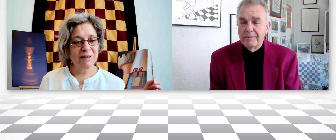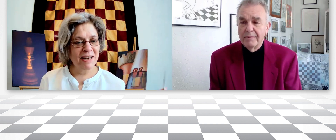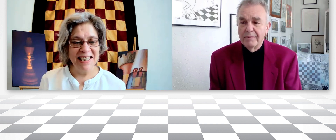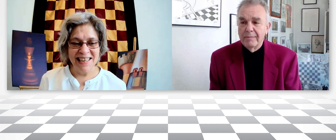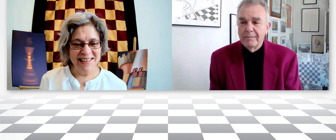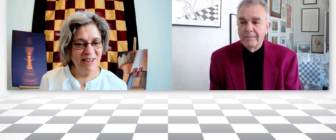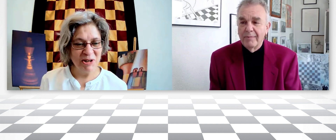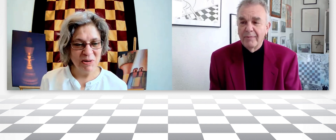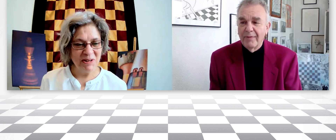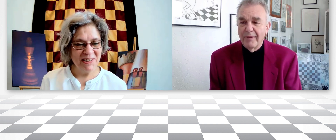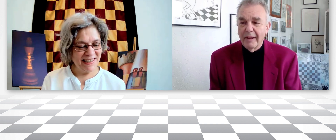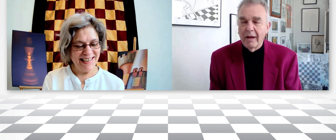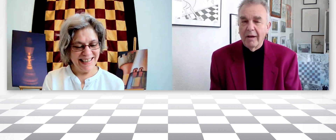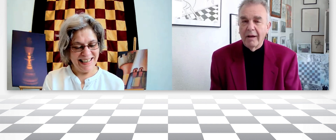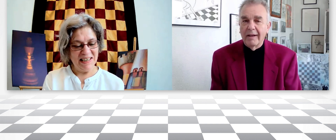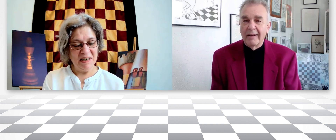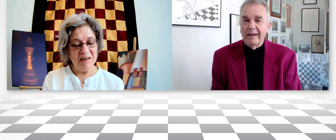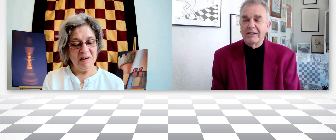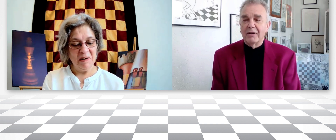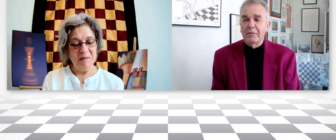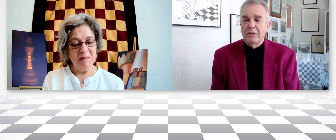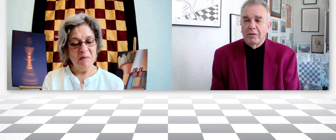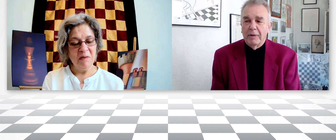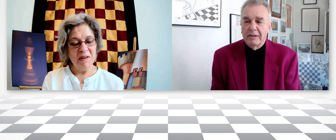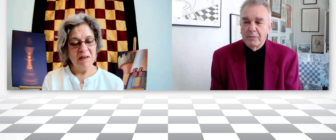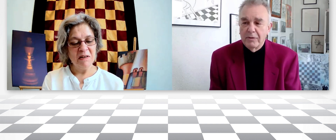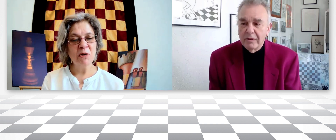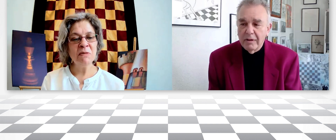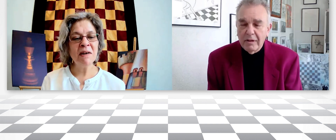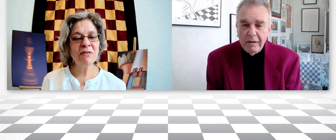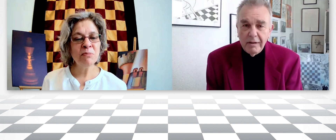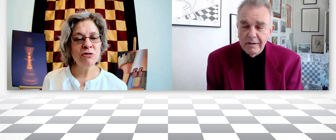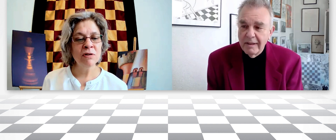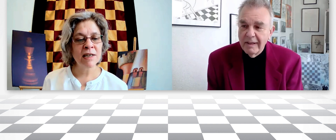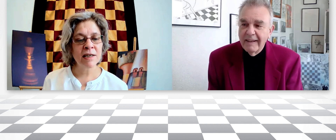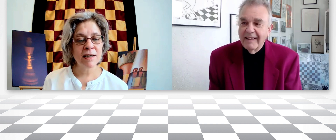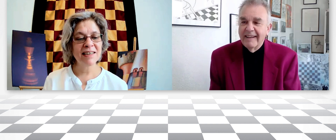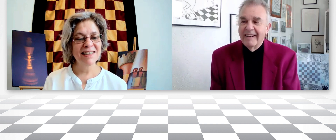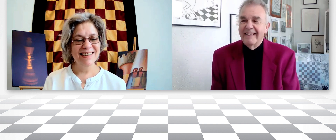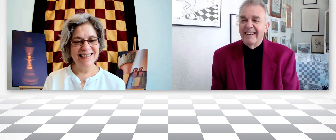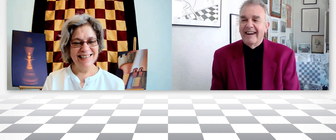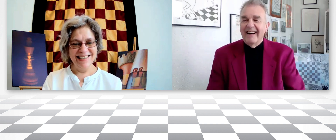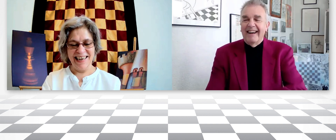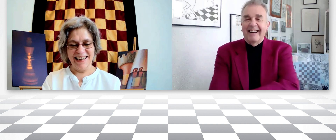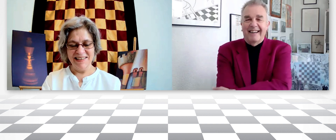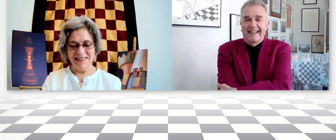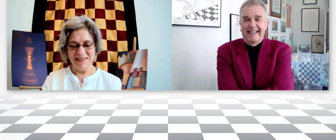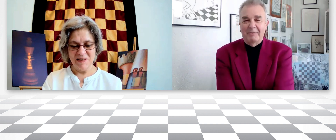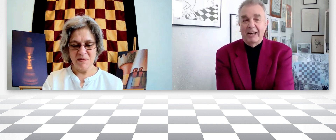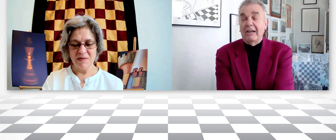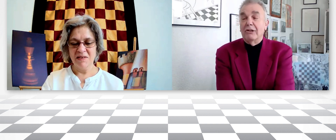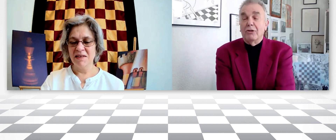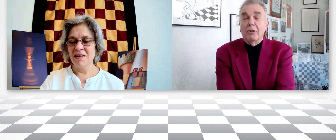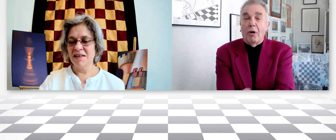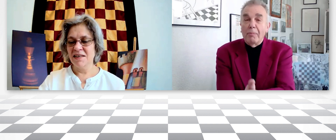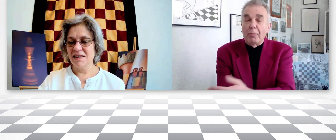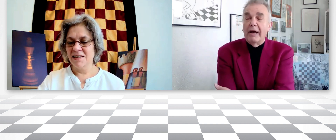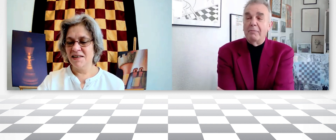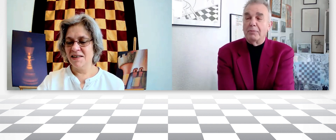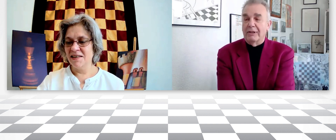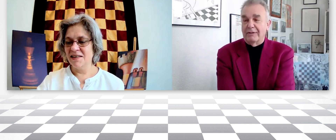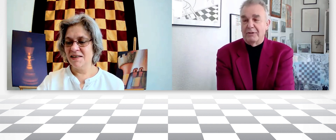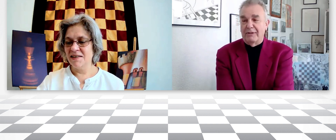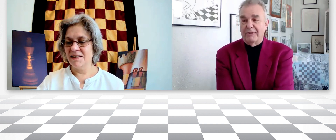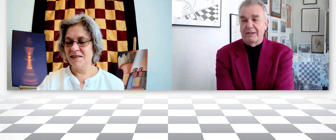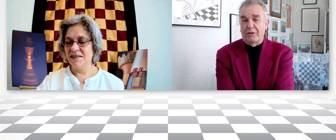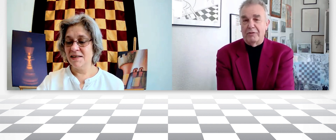Eerlijk gezegd weet ik dat niet zo goed. Nou ja, dan zou ik hem beter moeten... Moet je hem even bestuderen. Ja. Maar je kan er natuurlijk een mooi probleem